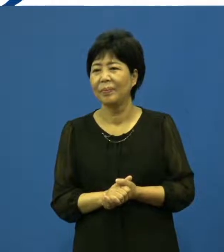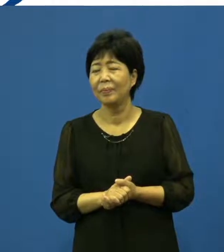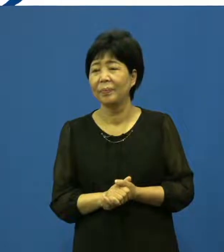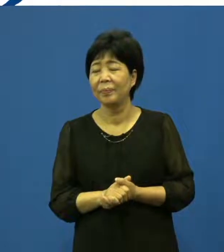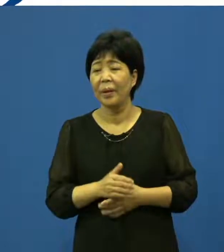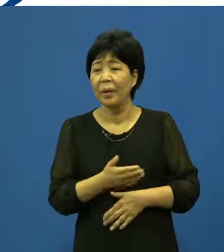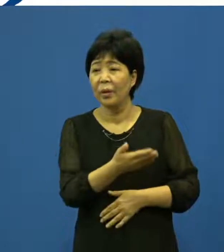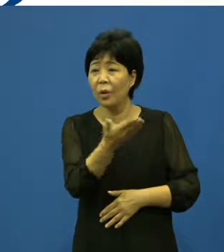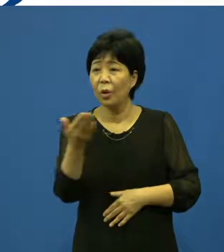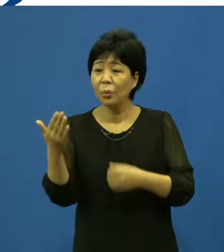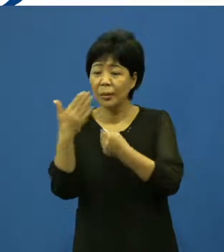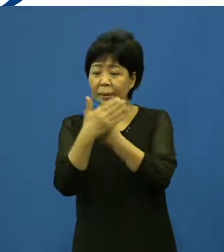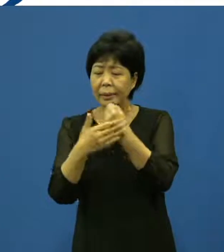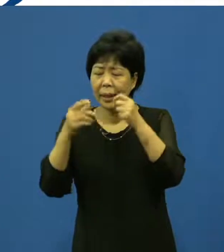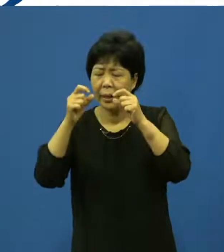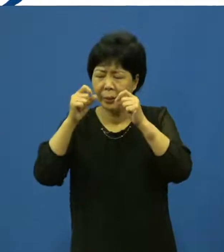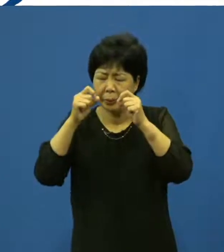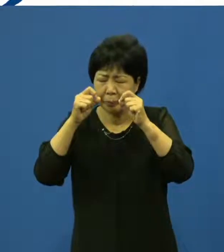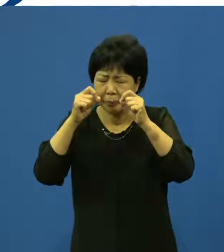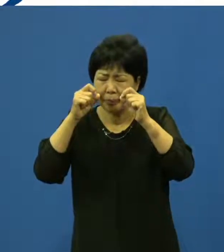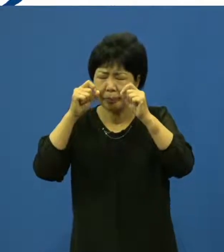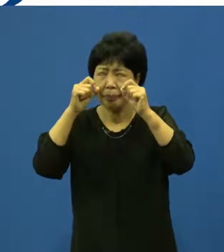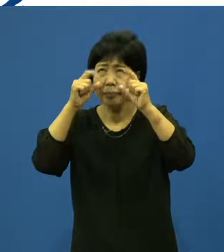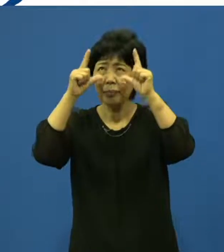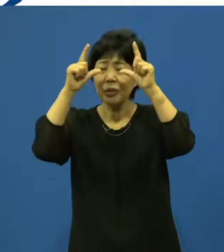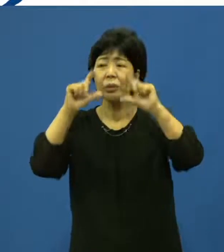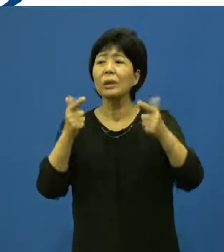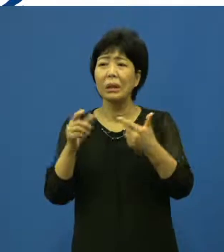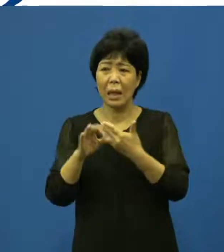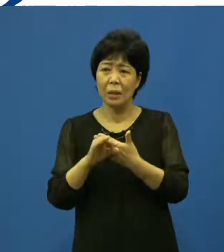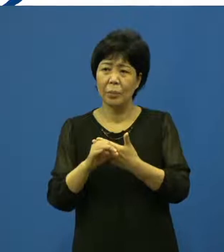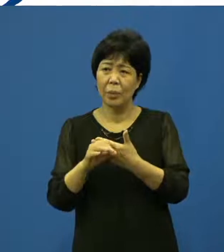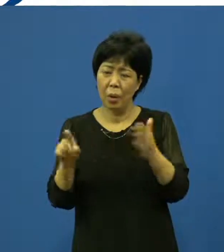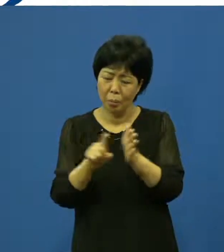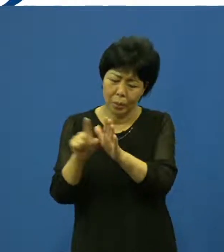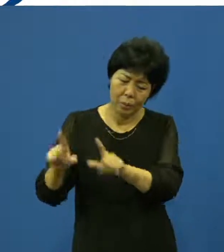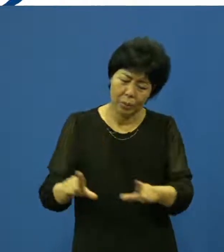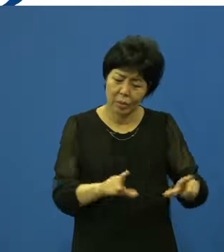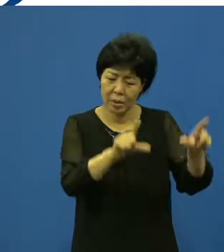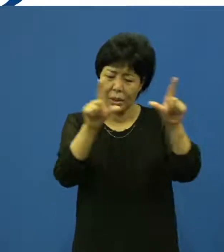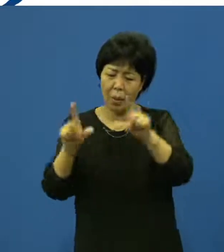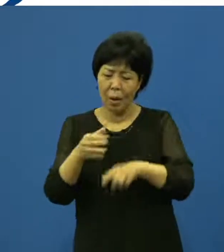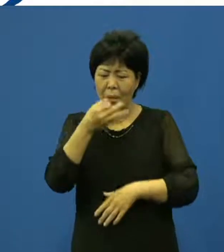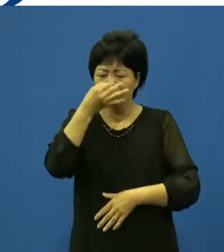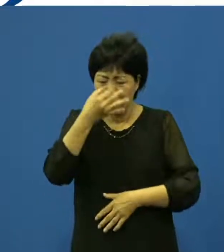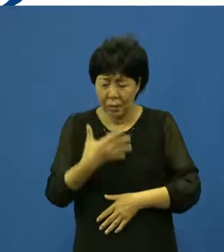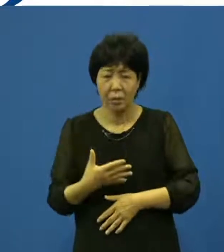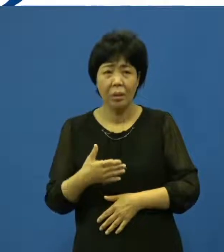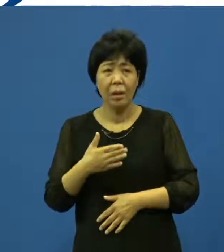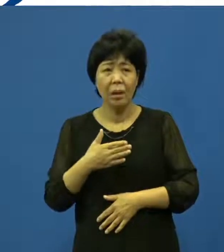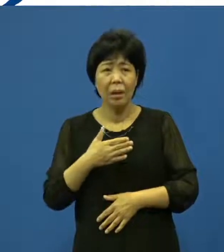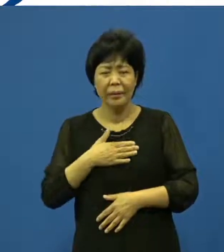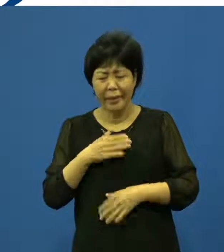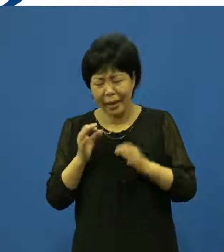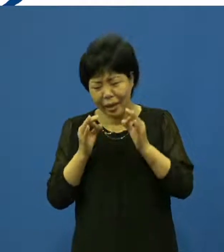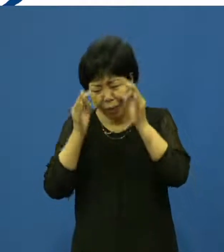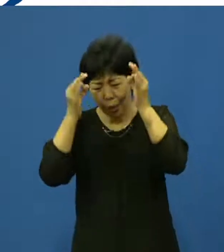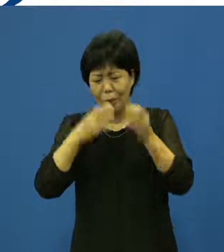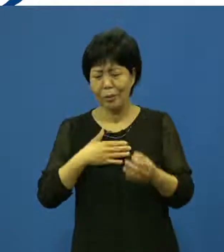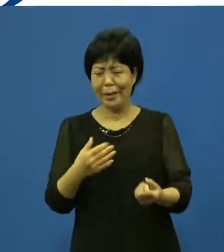여러분, 은혜의 눈을 뜨지 않으면 우리의 신앙이 참 힘들어집니다. 우리의 힘으로 무엇인가를 얻어내려고 한다는